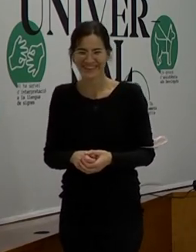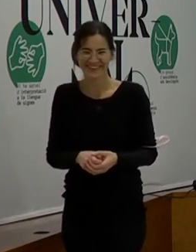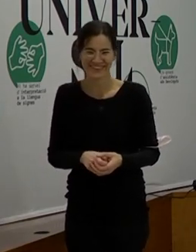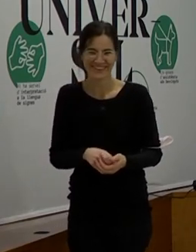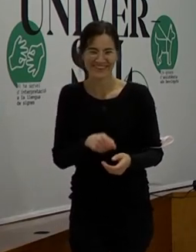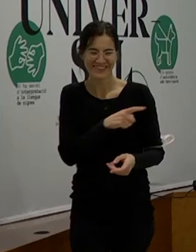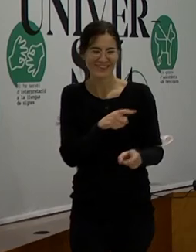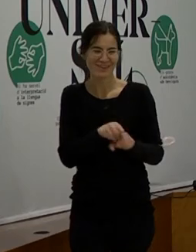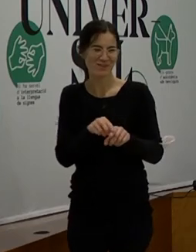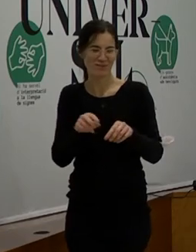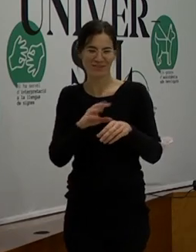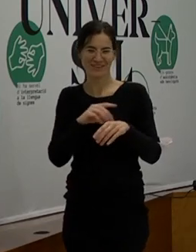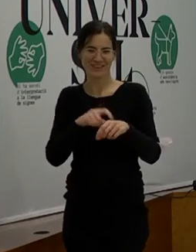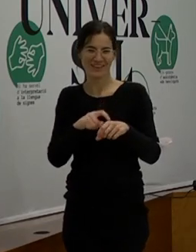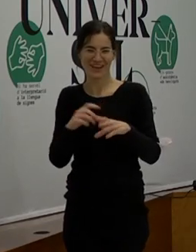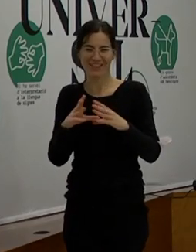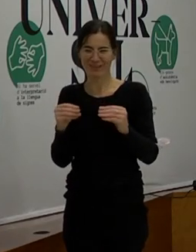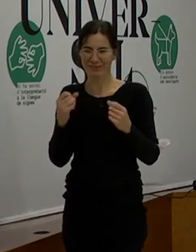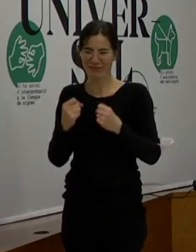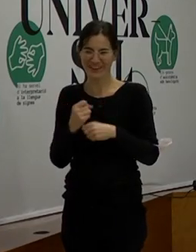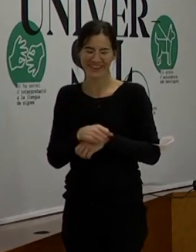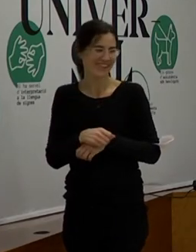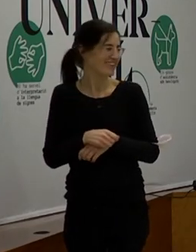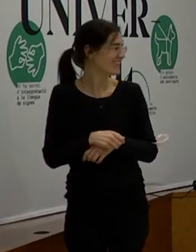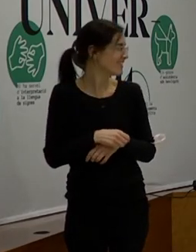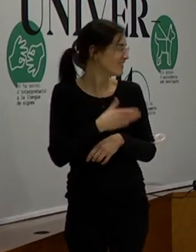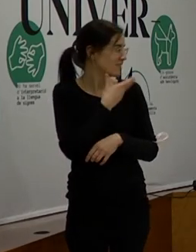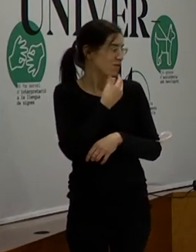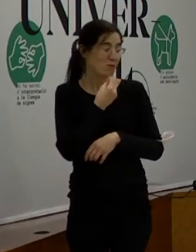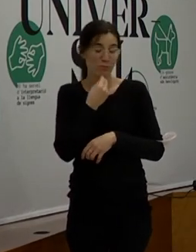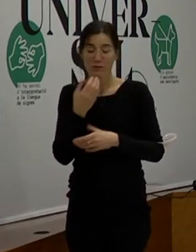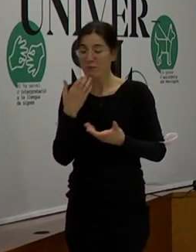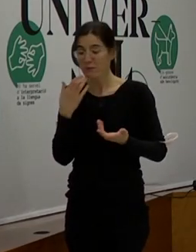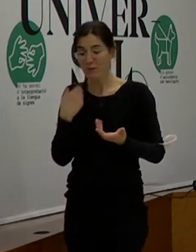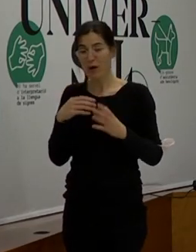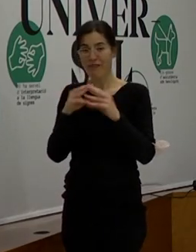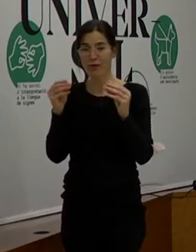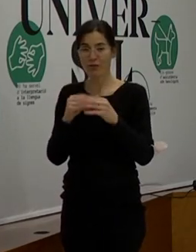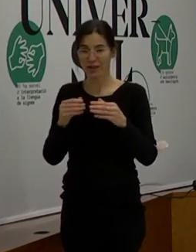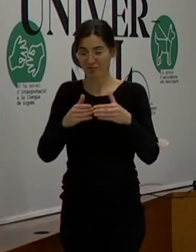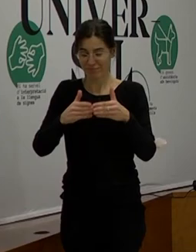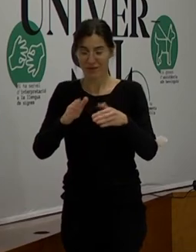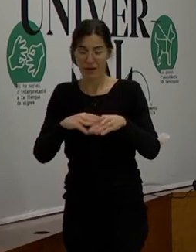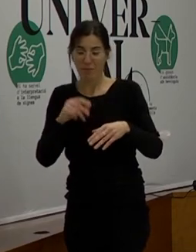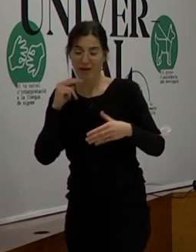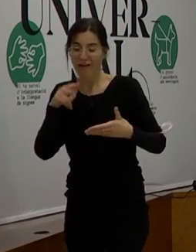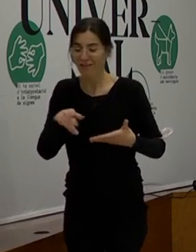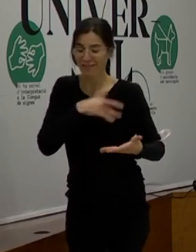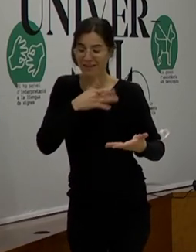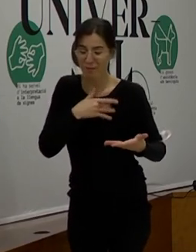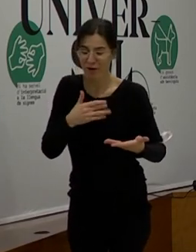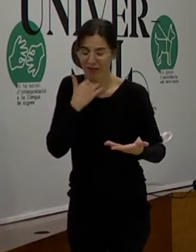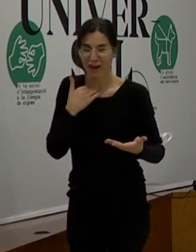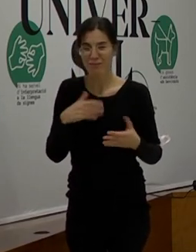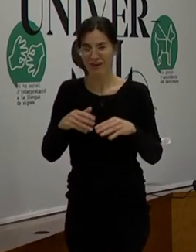muy andaluz, es muy bonito, ¿vale? Pero en Andalucía sobresurten para tirar a los tejos, entonces, claro, la